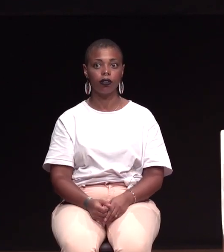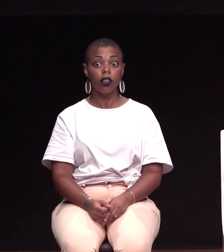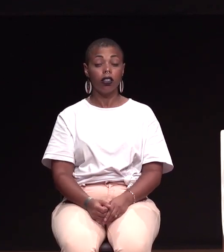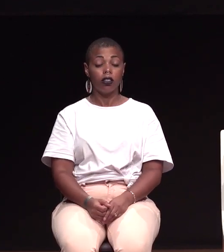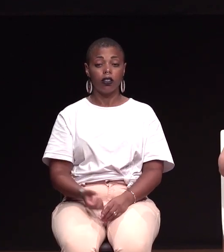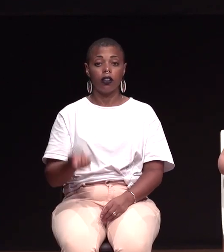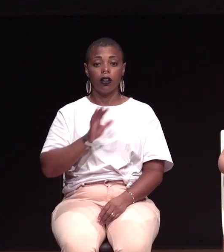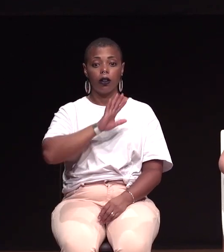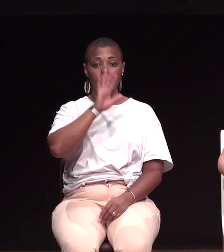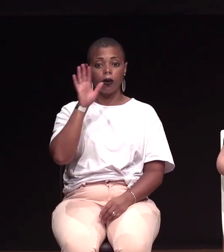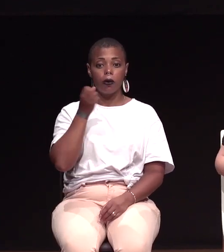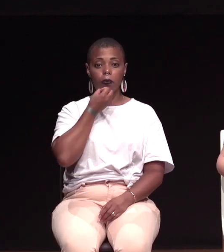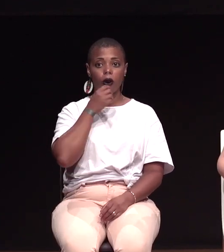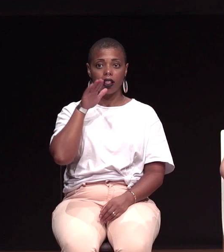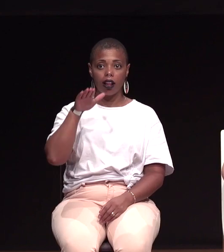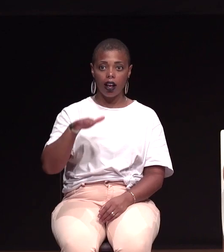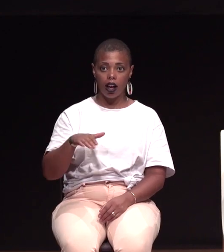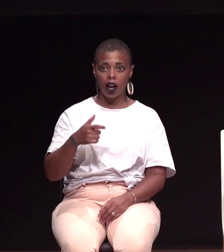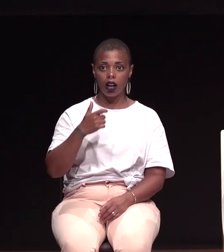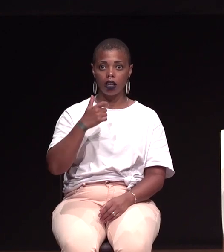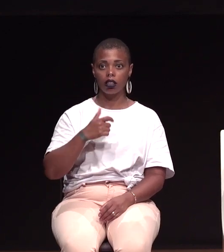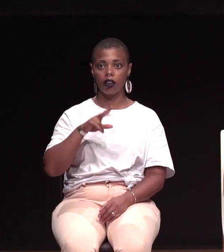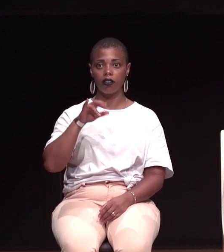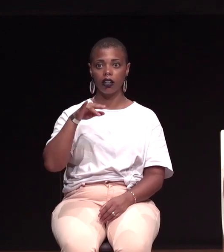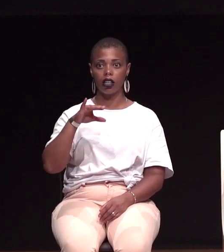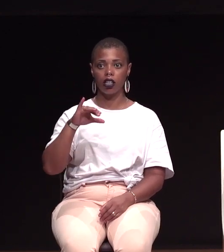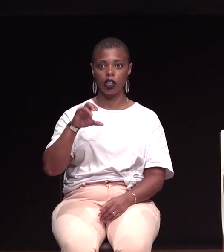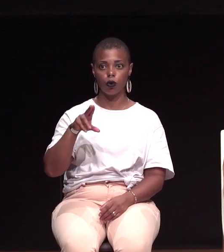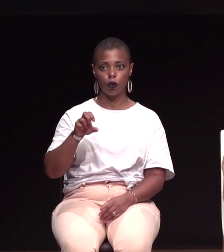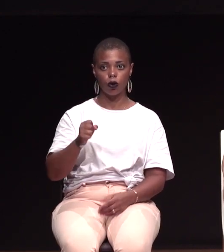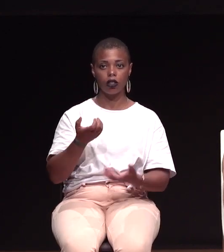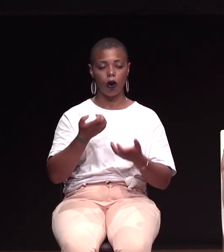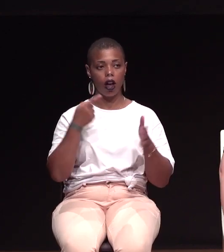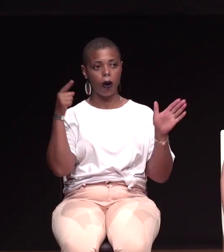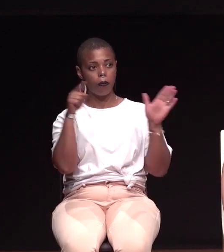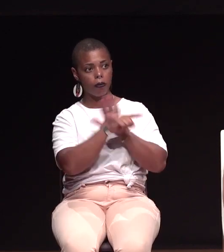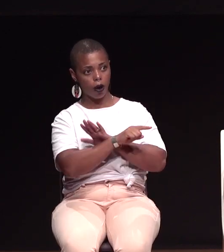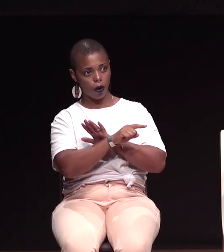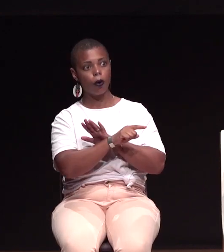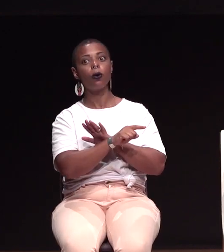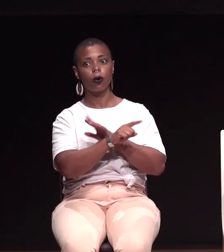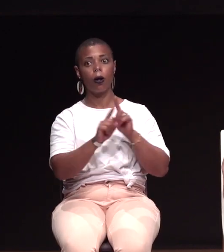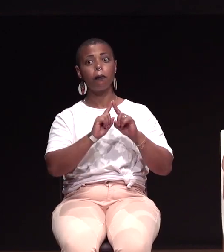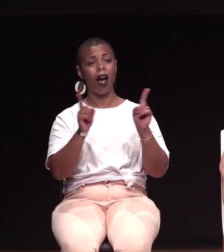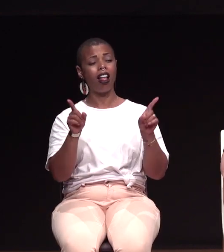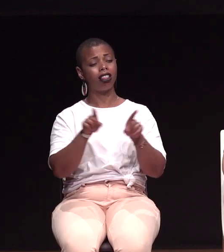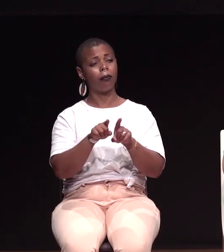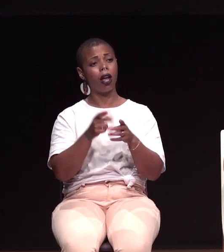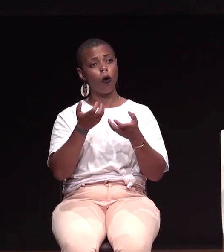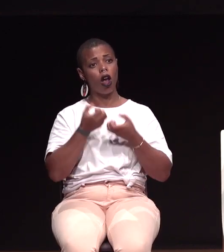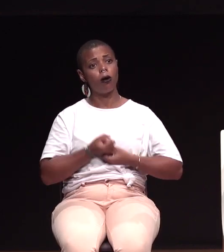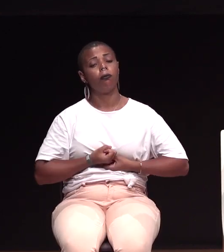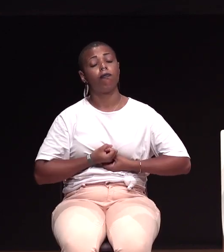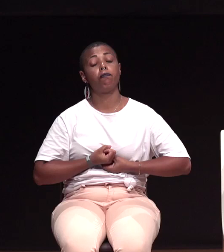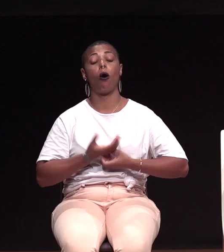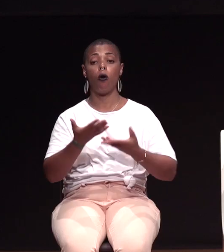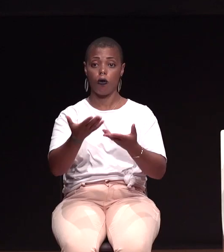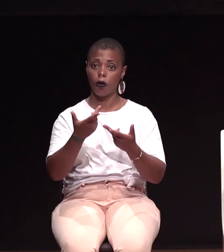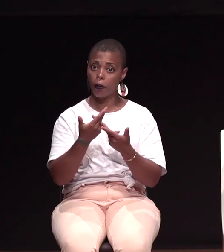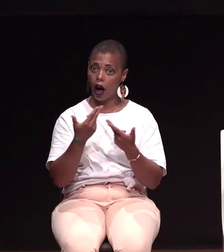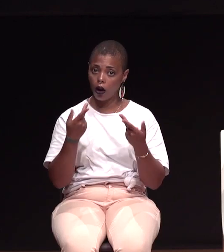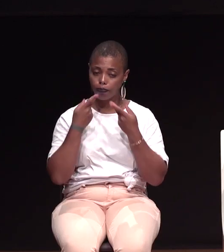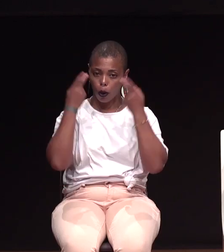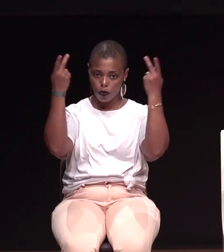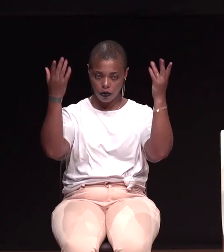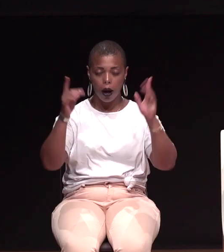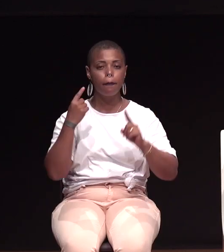Olá, boa tarde. Eu sou o Vinícius. Eu queria fazer uma pergunta, mas, na verdade, eu queria fazer também um desabafo junto. Porque, dentro